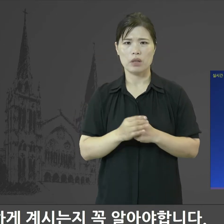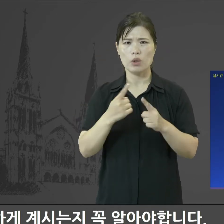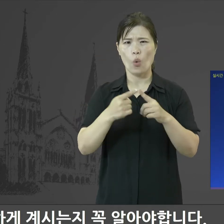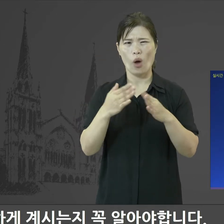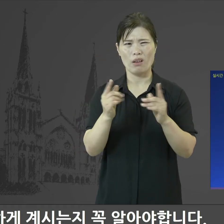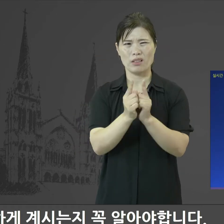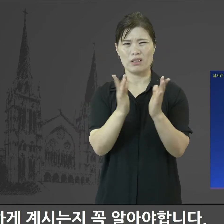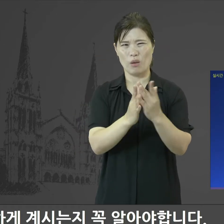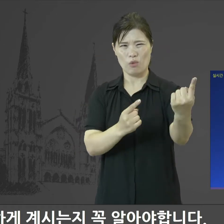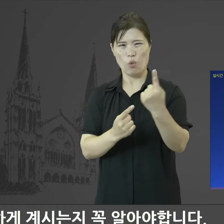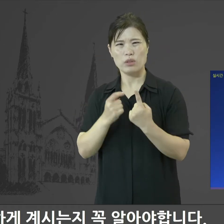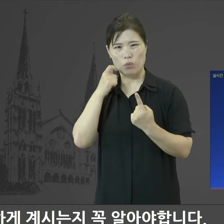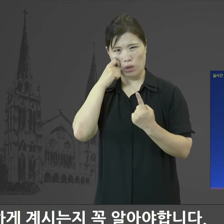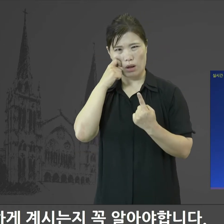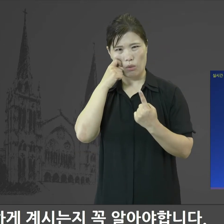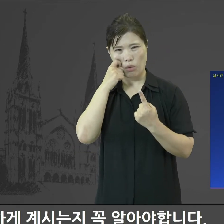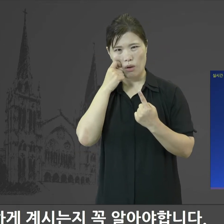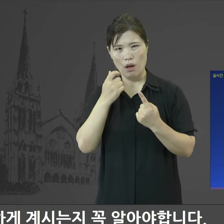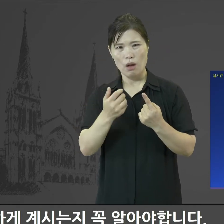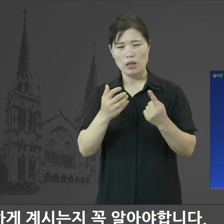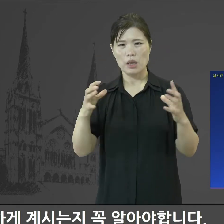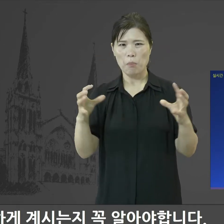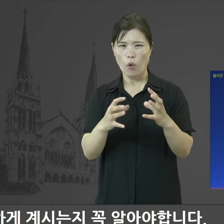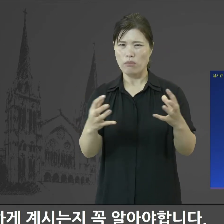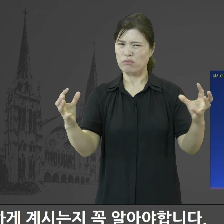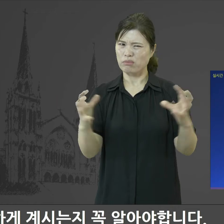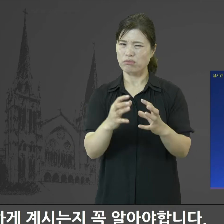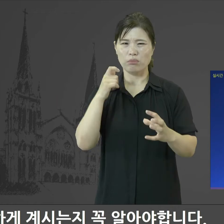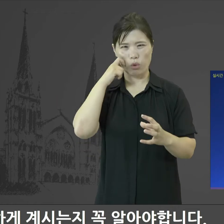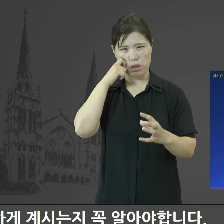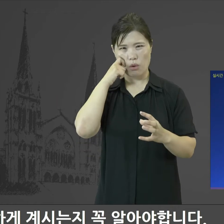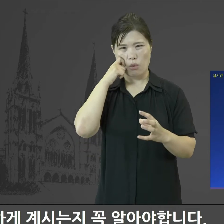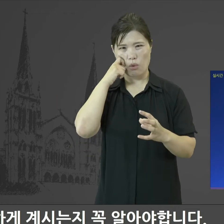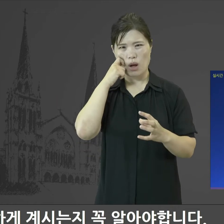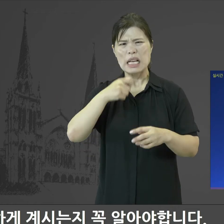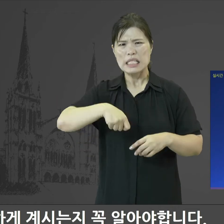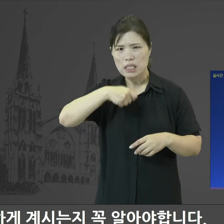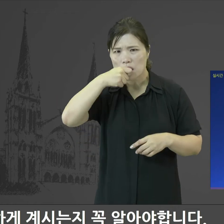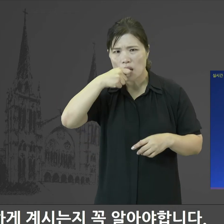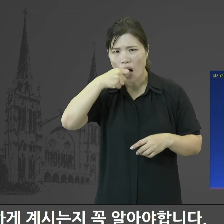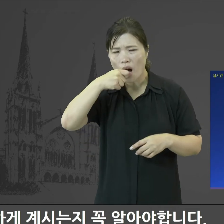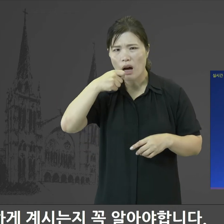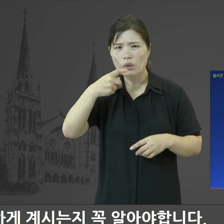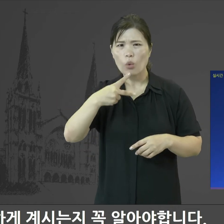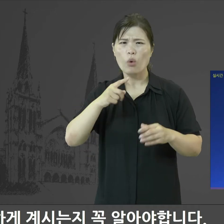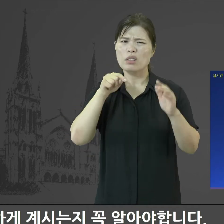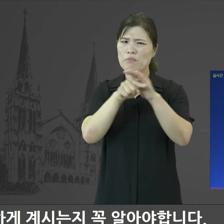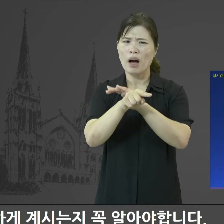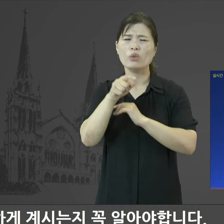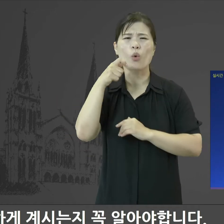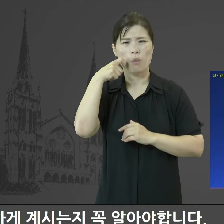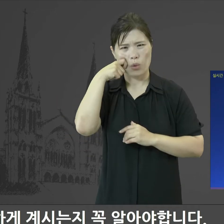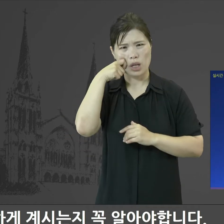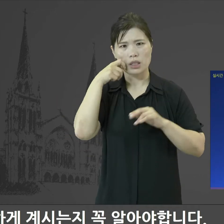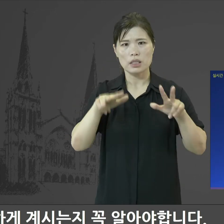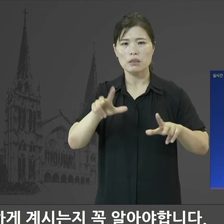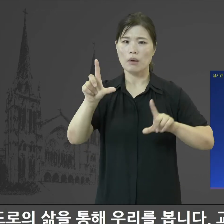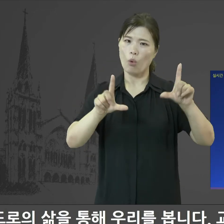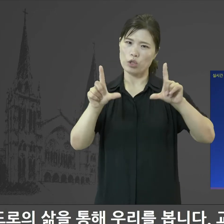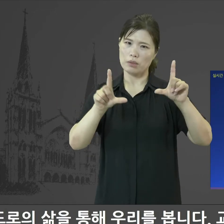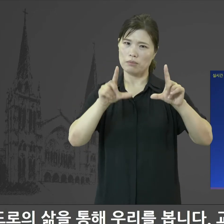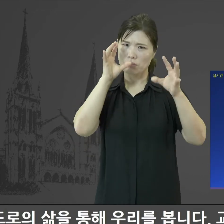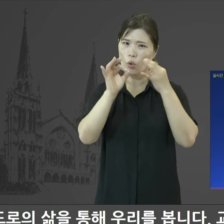못하고 모임을 가지지 못하고 그리고 식사와 신방까지도 많이 제한되는 지금 우리의 모습이